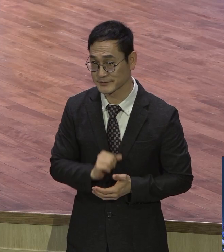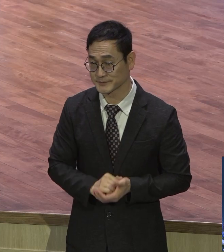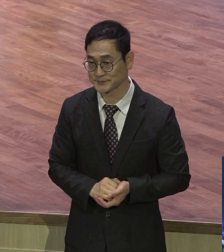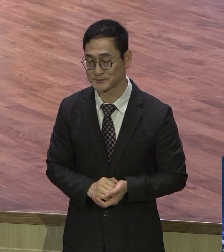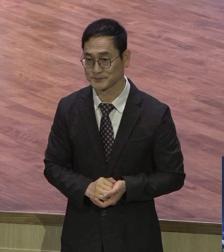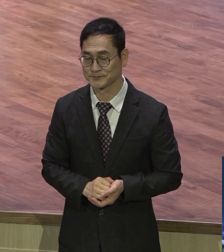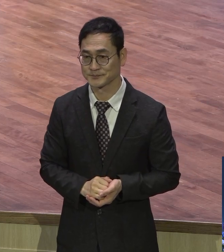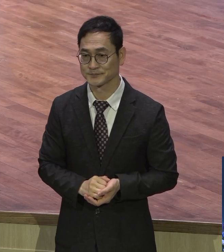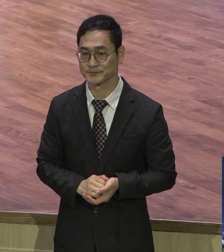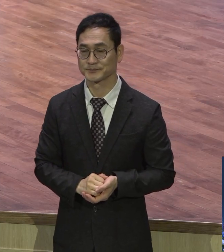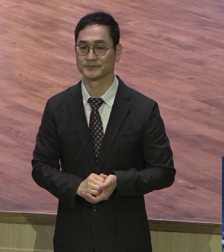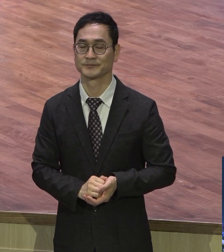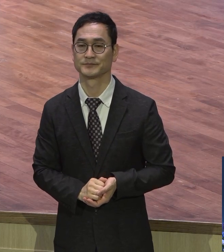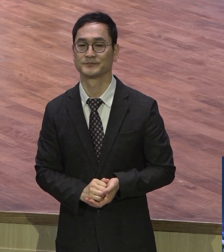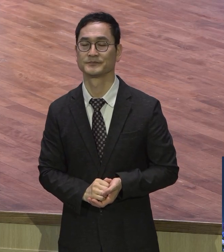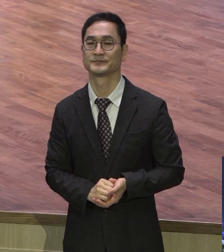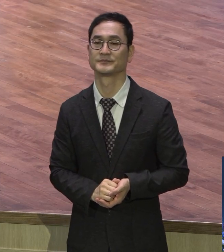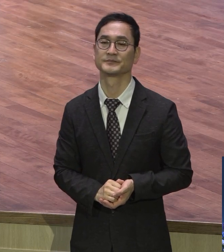다 맡겨라.